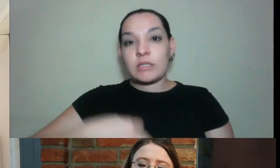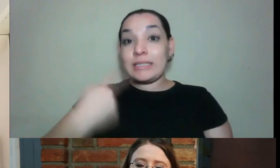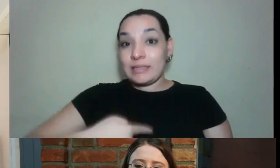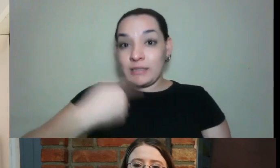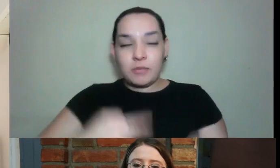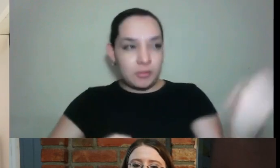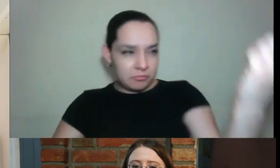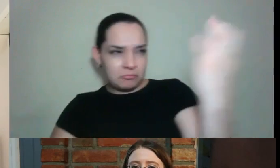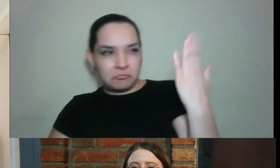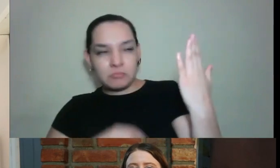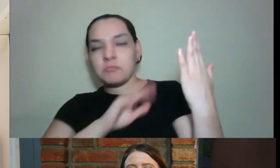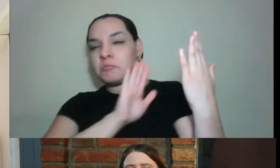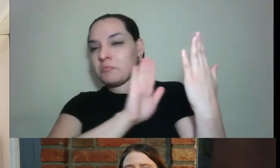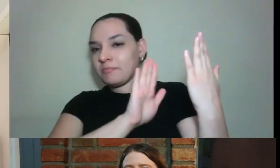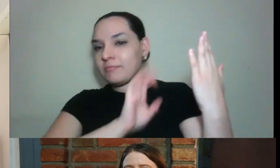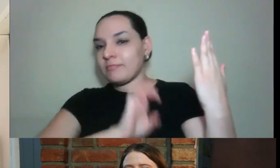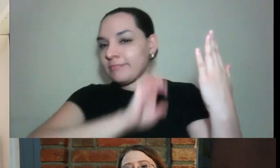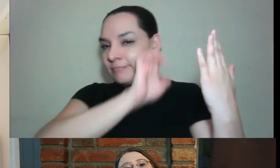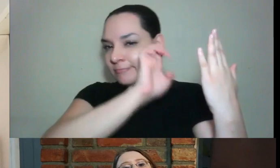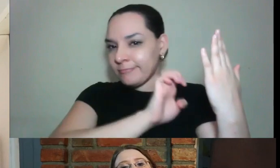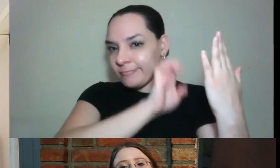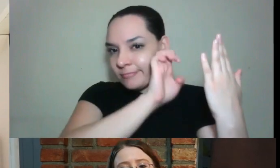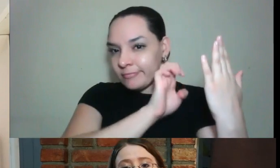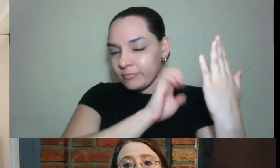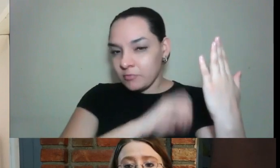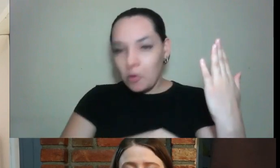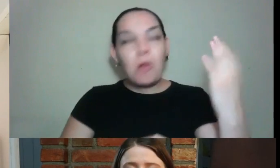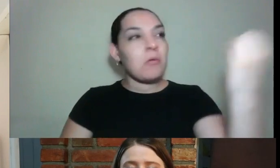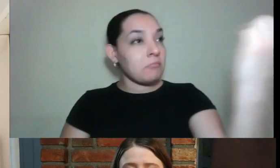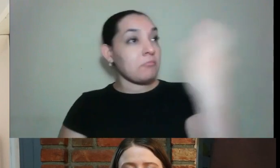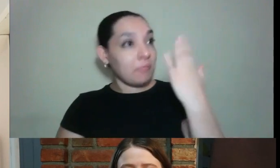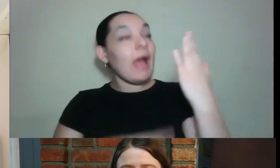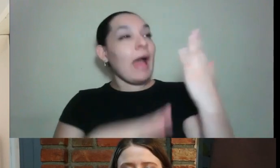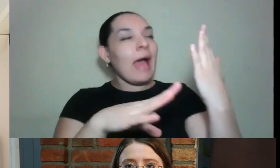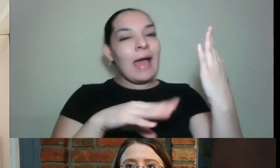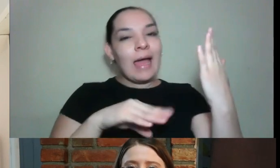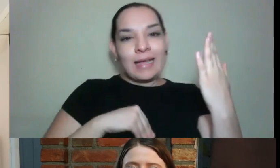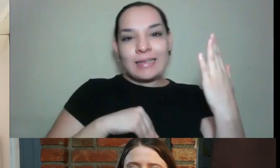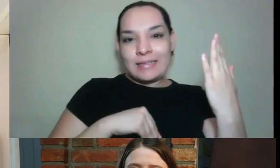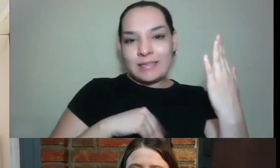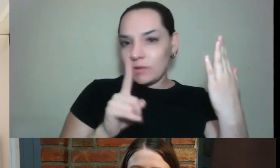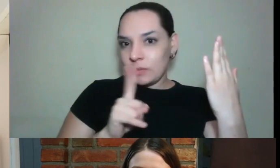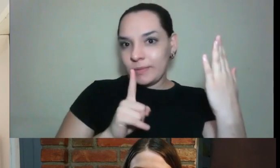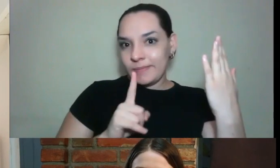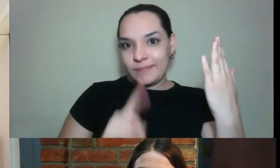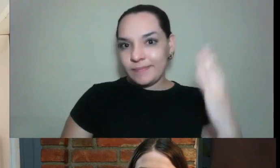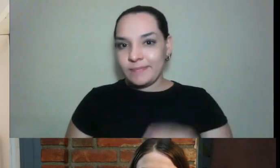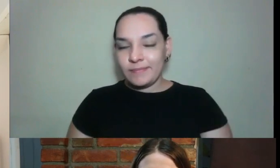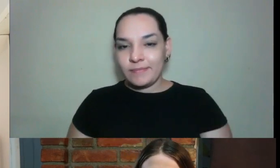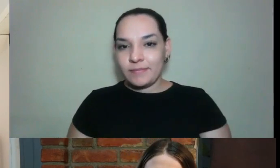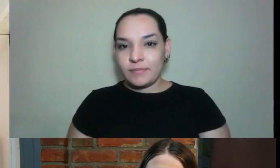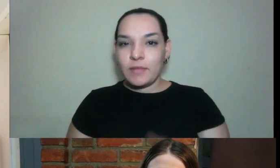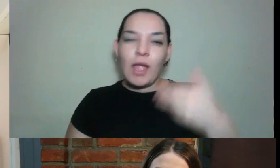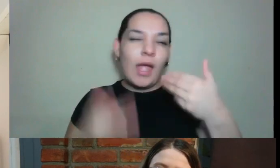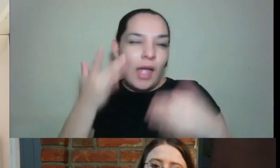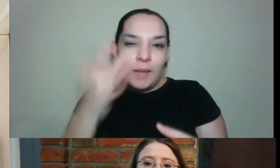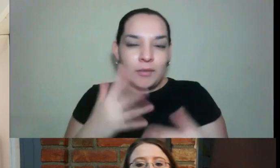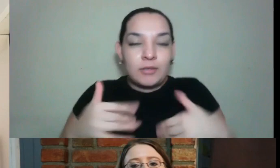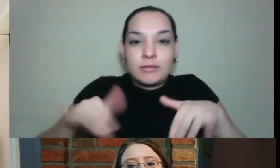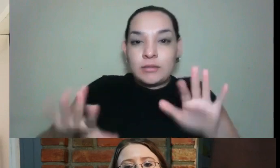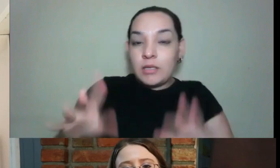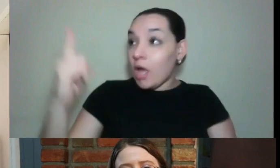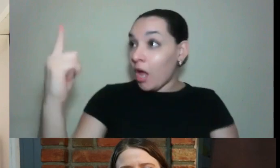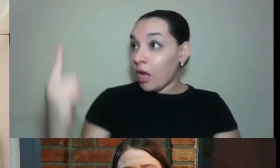informarse en serio y cuestionarlo. Cuestionar absolutamente todo lo que nos dicen. ¿Qué quiere